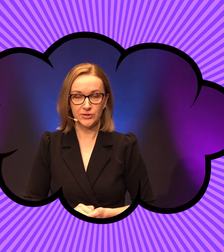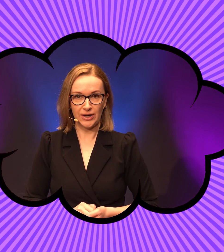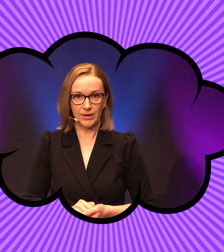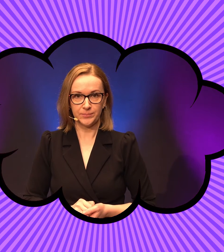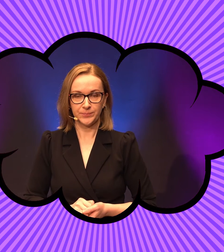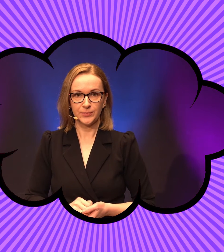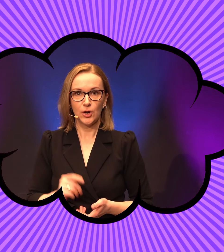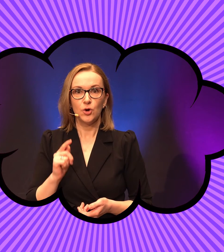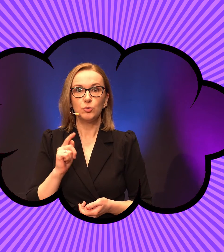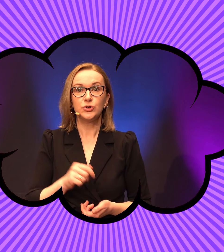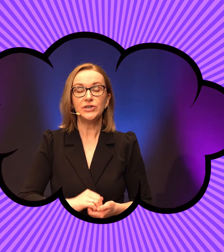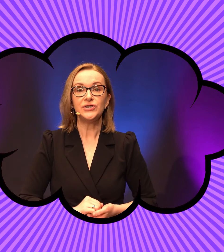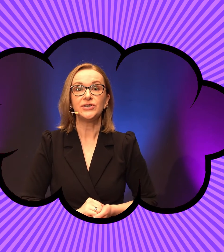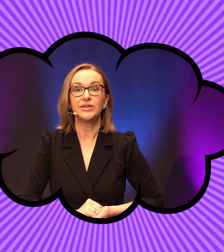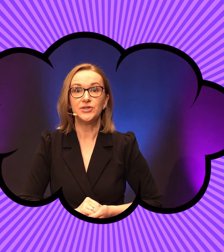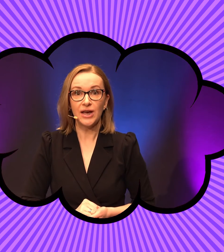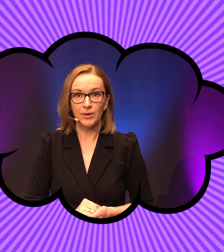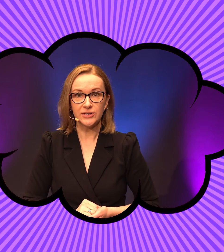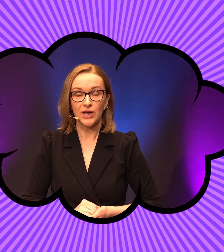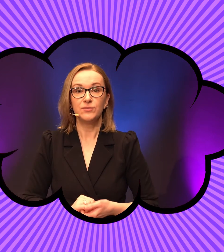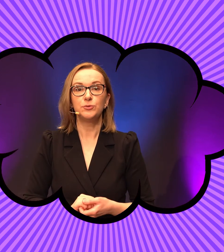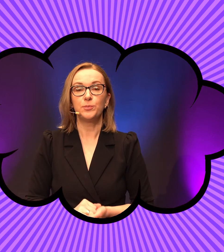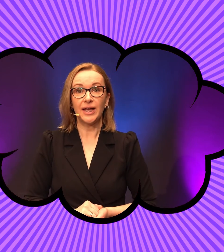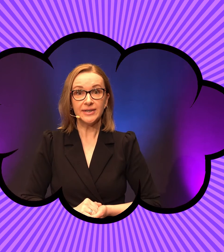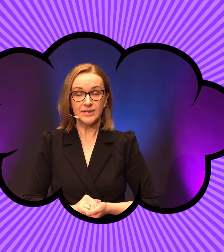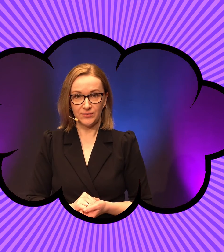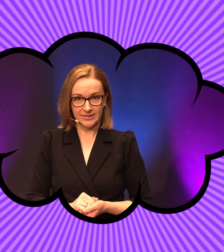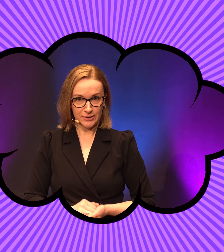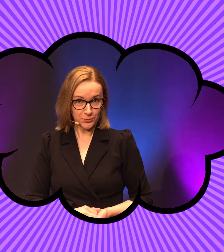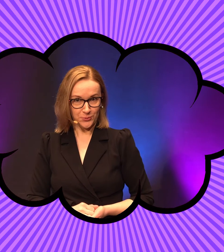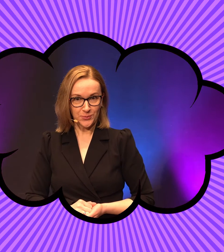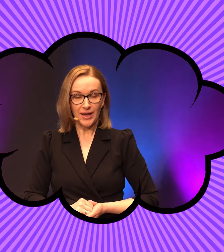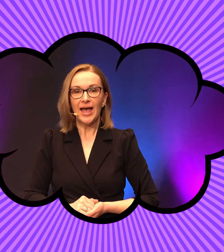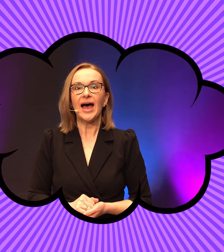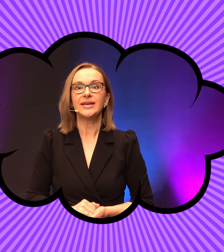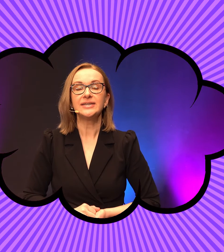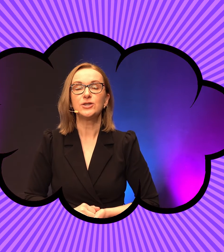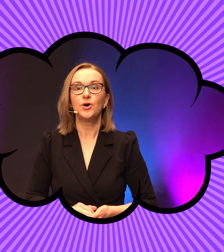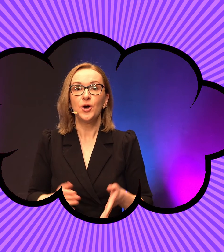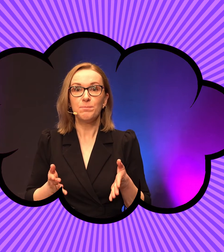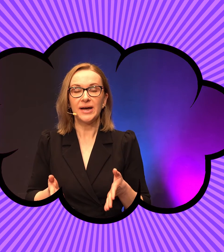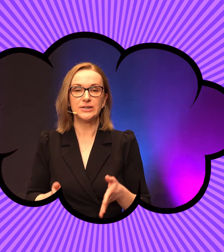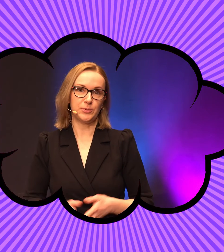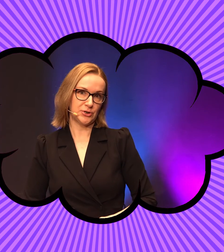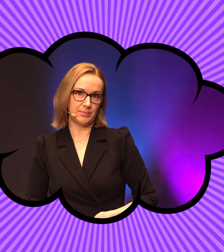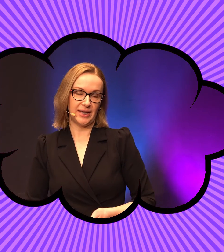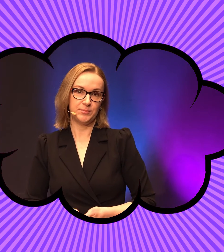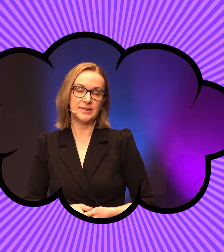ciała. Uczyliście się też działać według podanej sekwencji ruchu, a jest to bardzo potrzebne, by